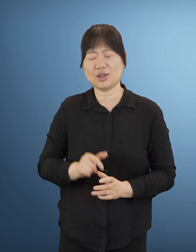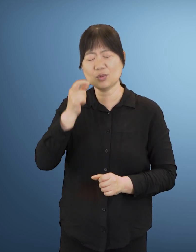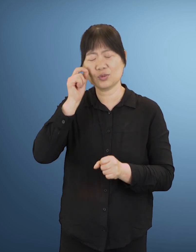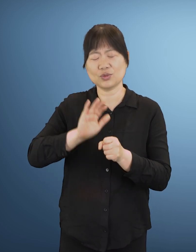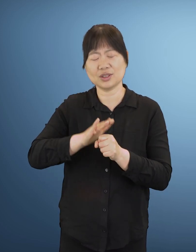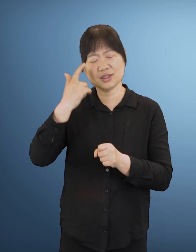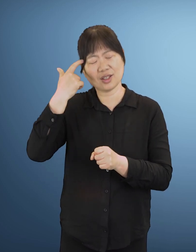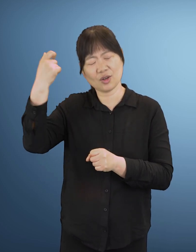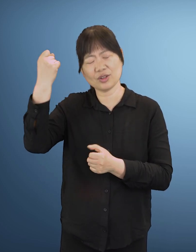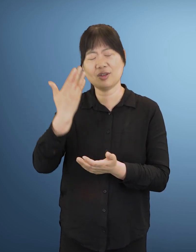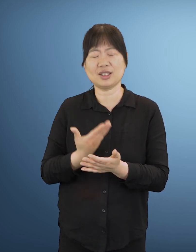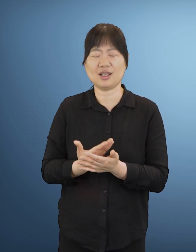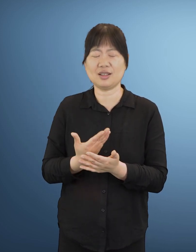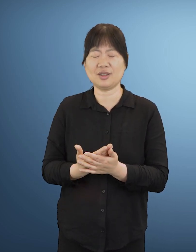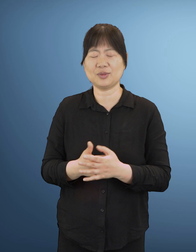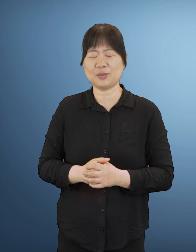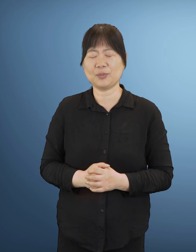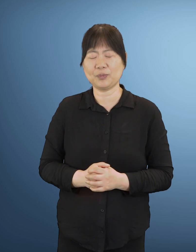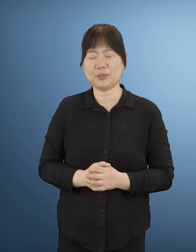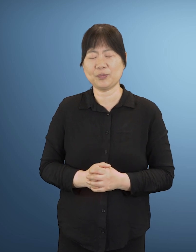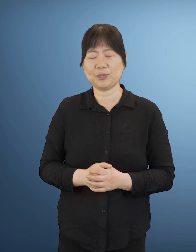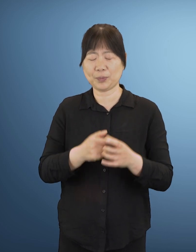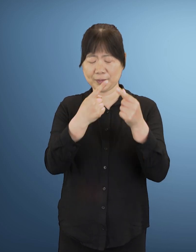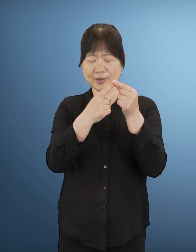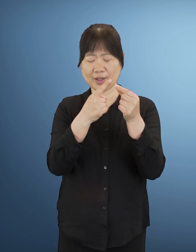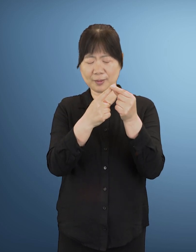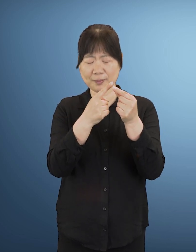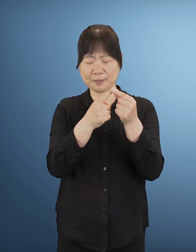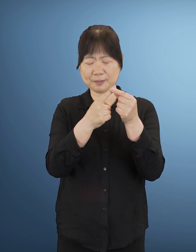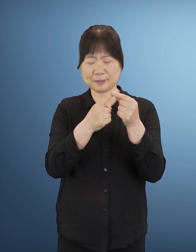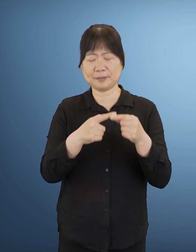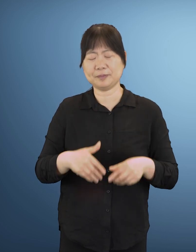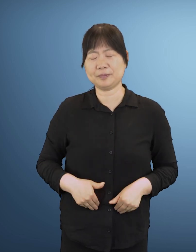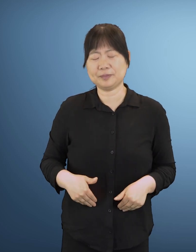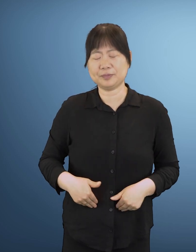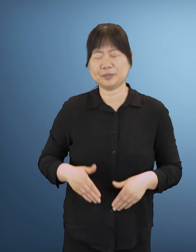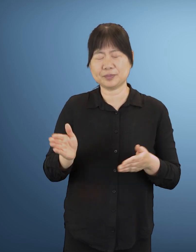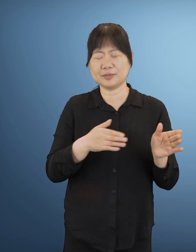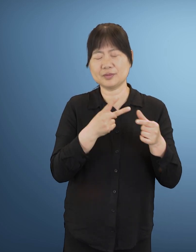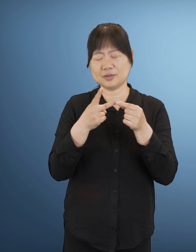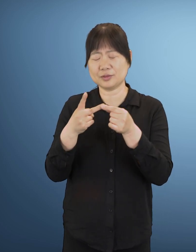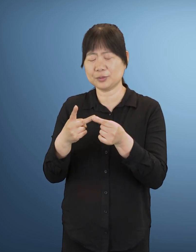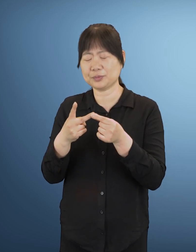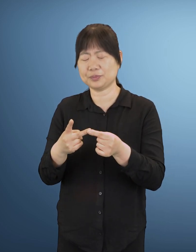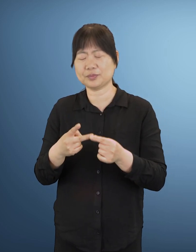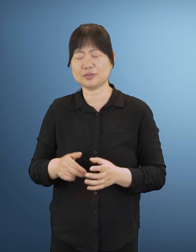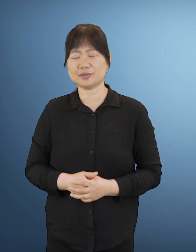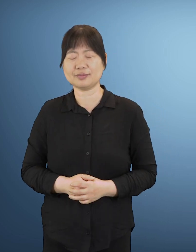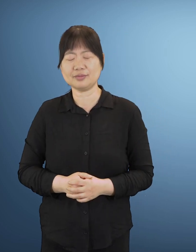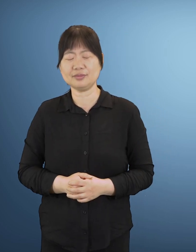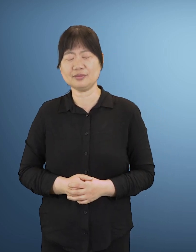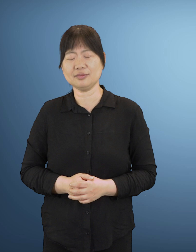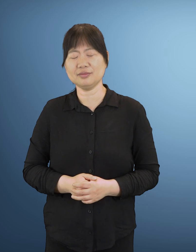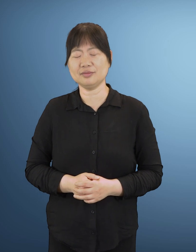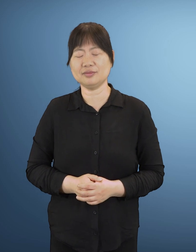긍휼히 여겨주시옵소서. 이것이 첫 번째 기도이어야 합니다. 두 번째는